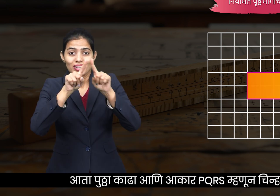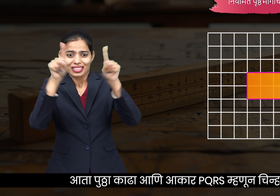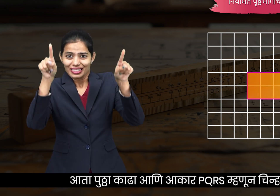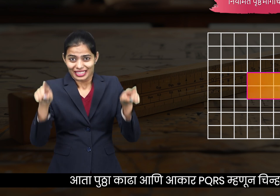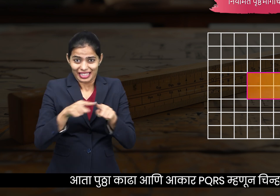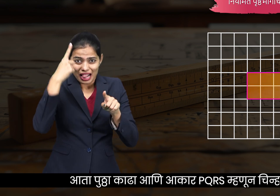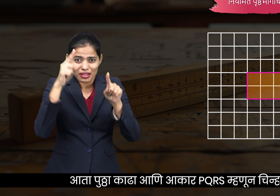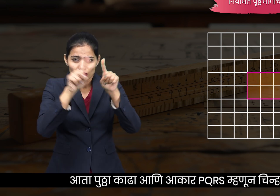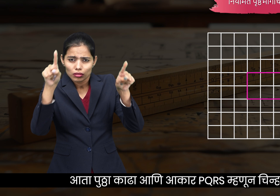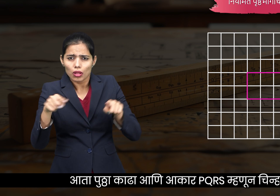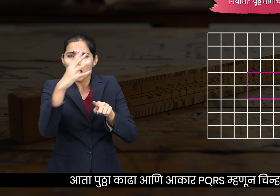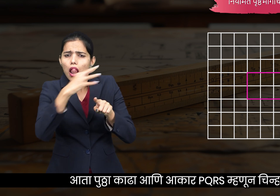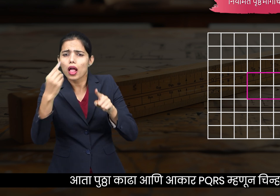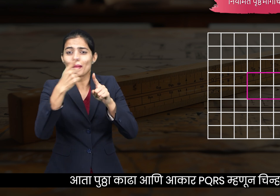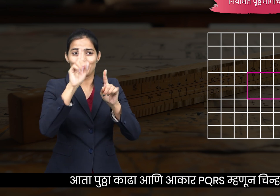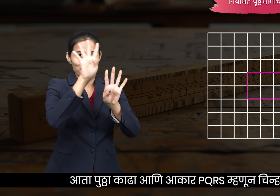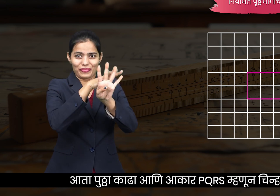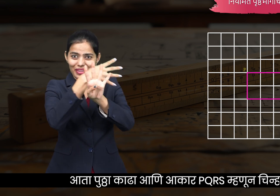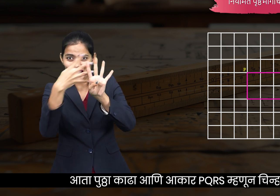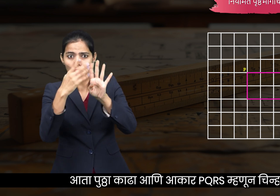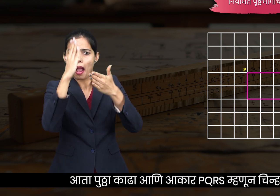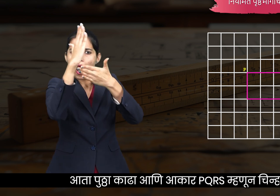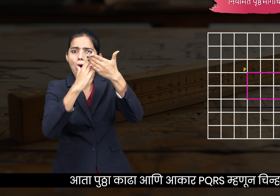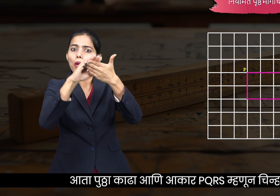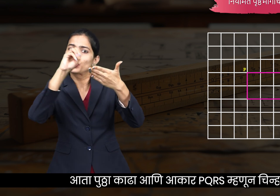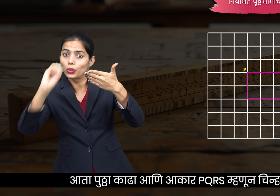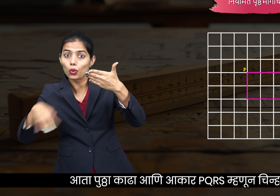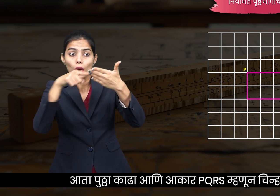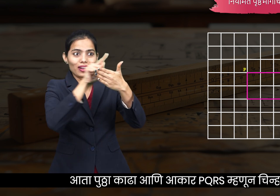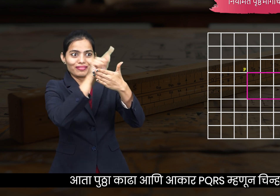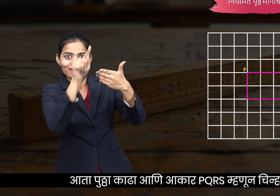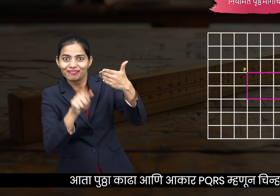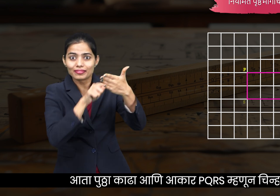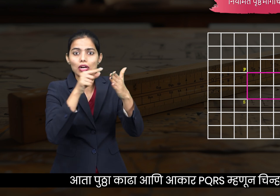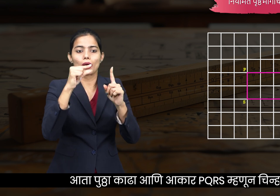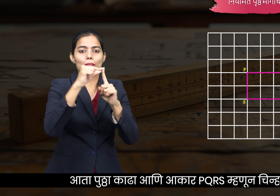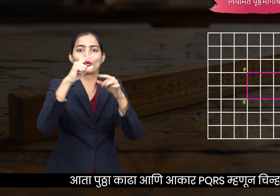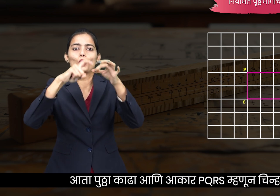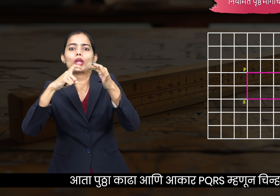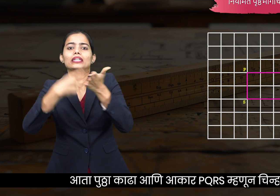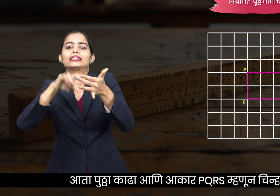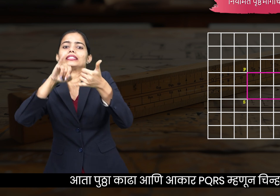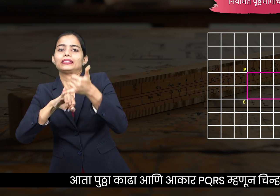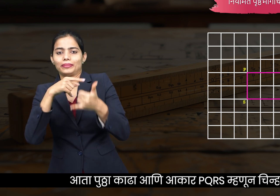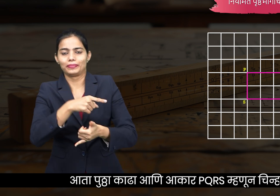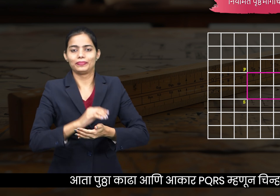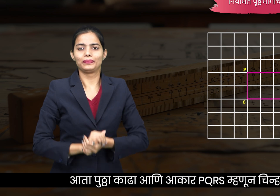आता पुठ्ठा काढा आणि आकार PQRS म्हणून चिन्हांकित करा.